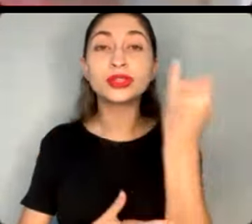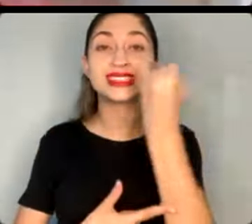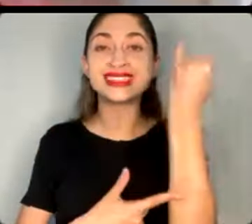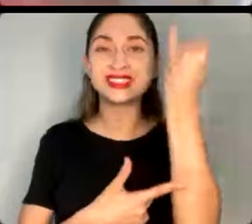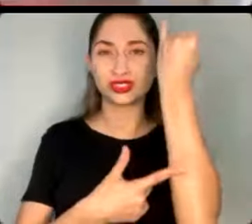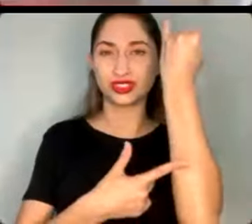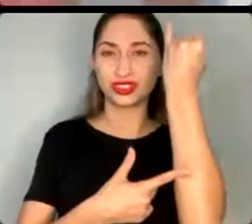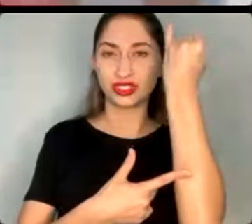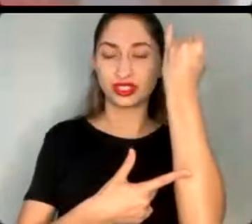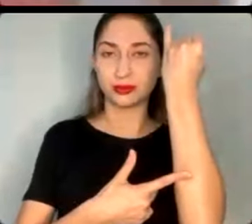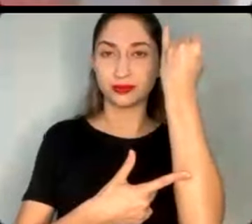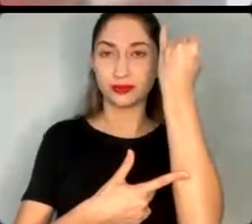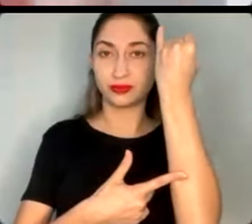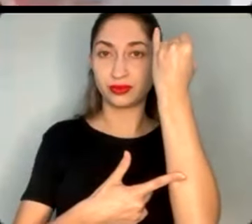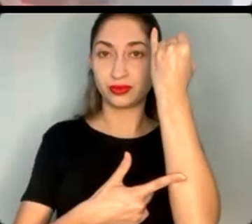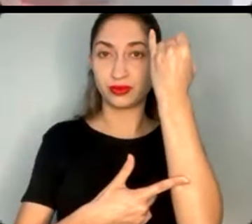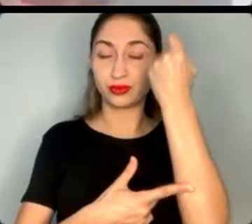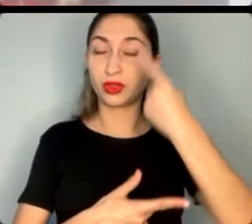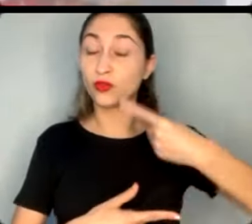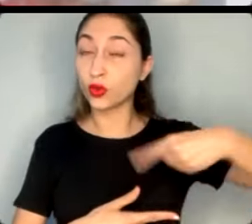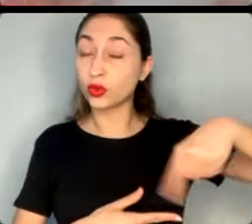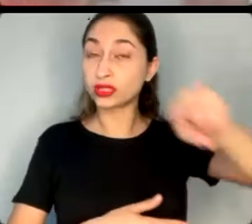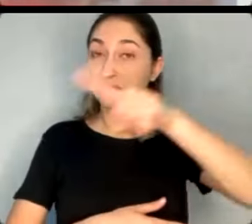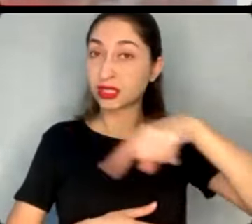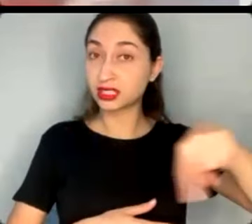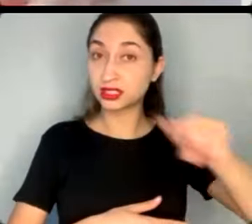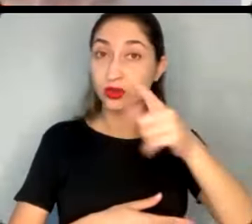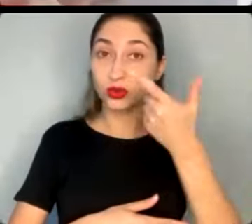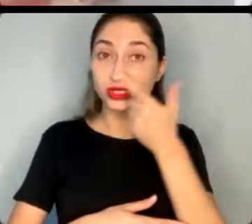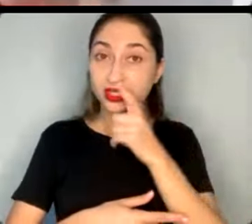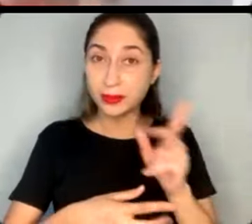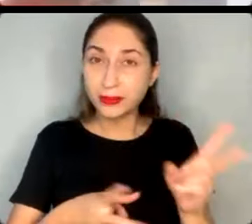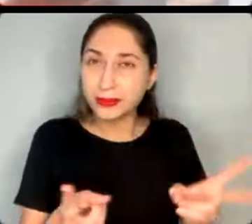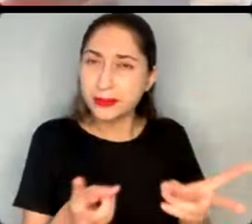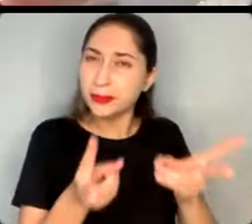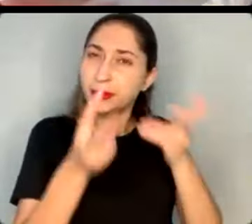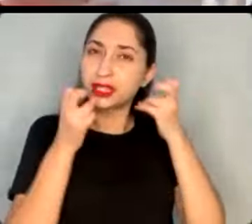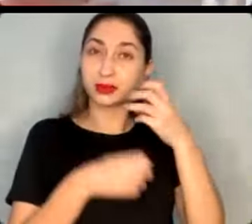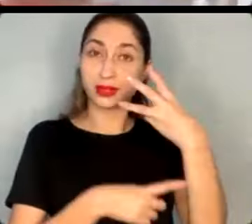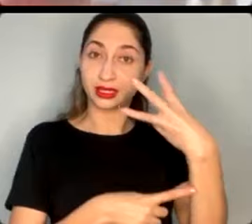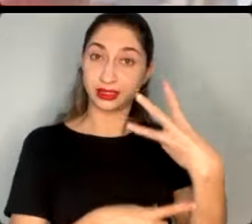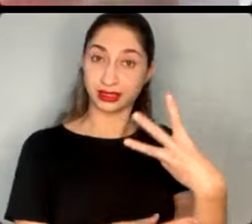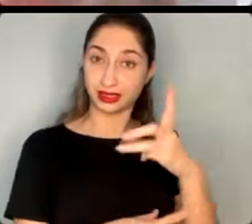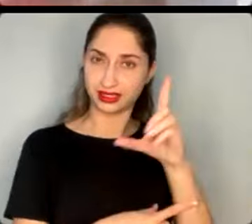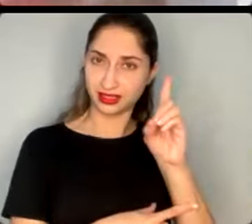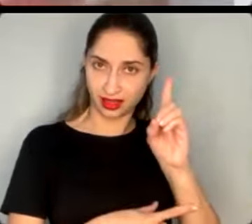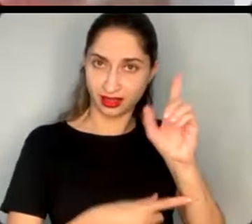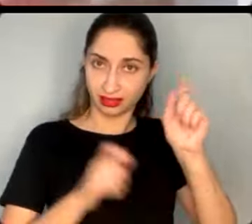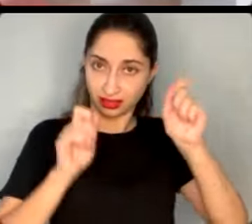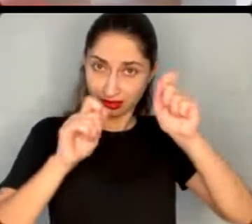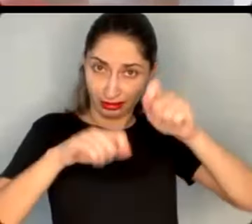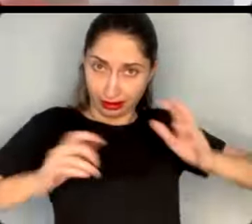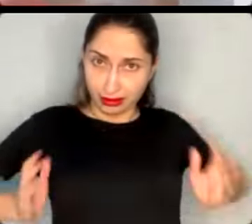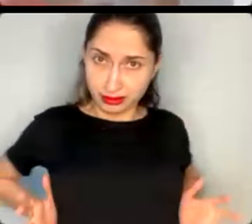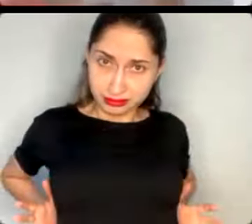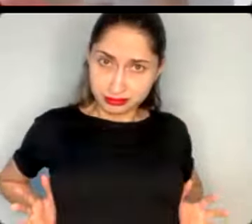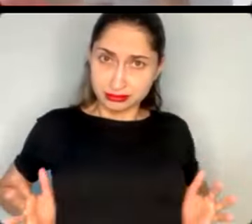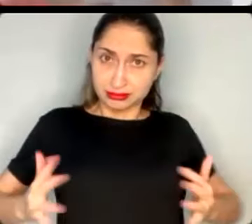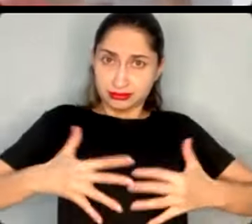você recupera essa tridimensionalidade do arco costal, porque, veja,